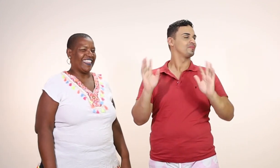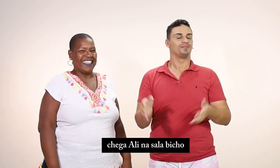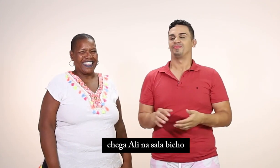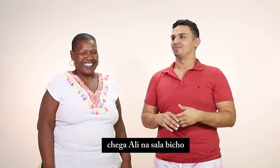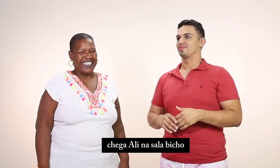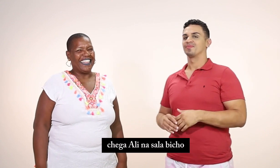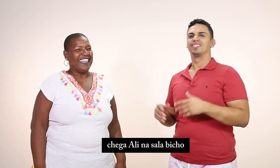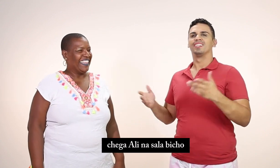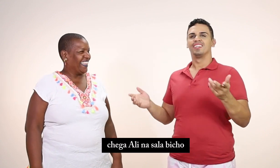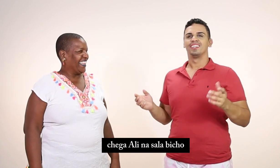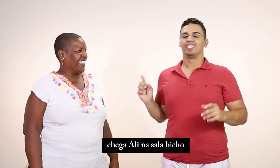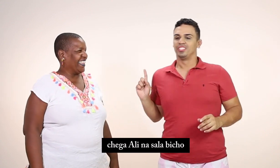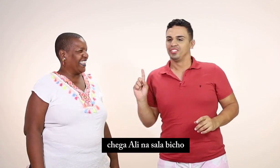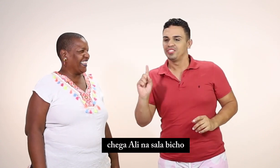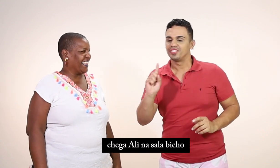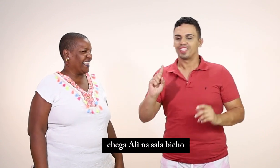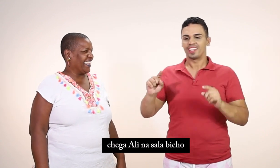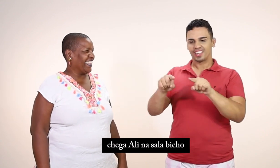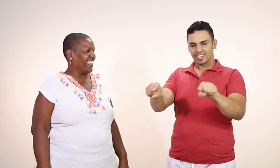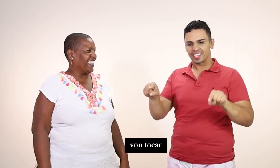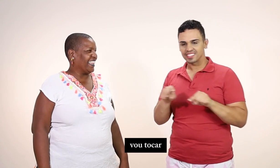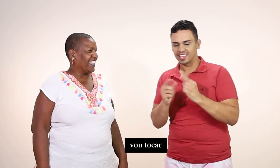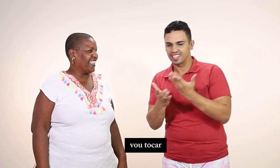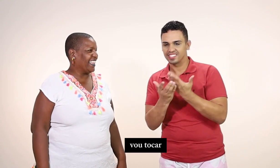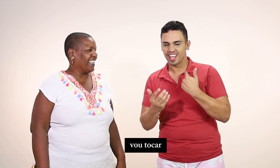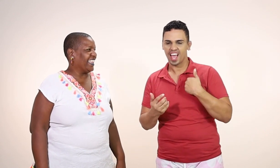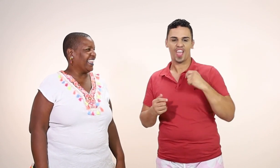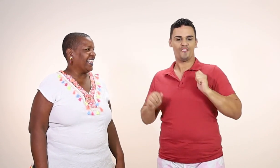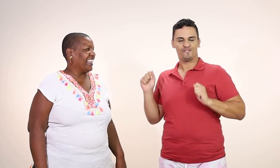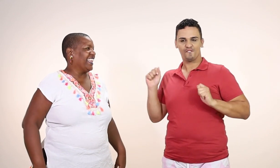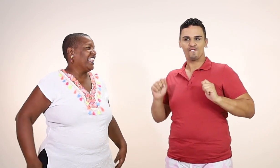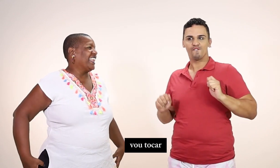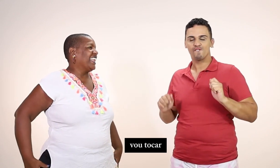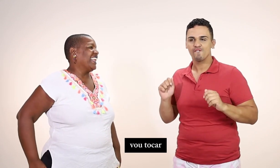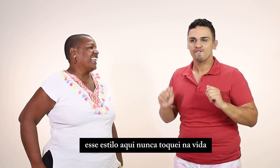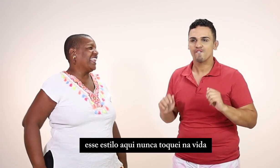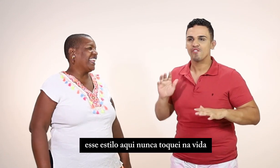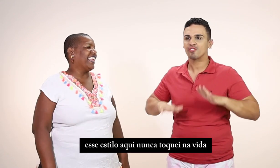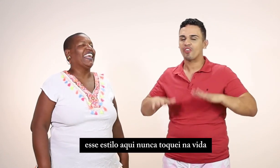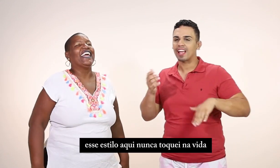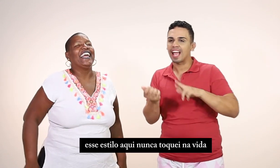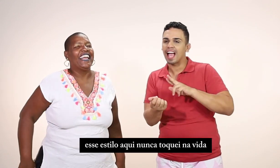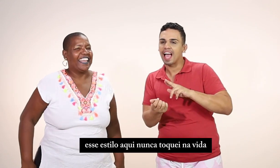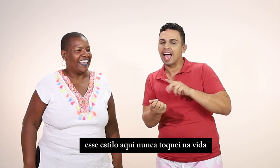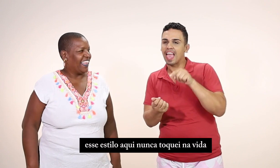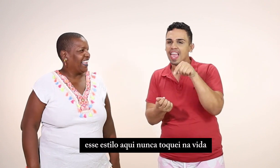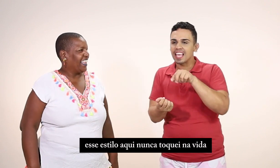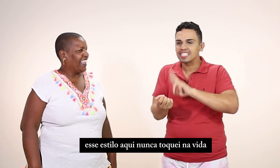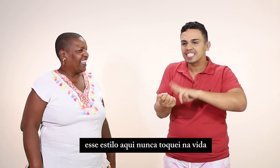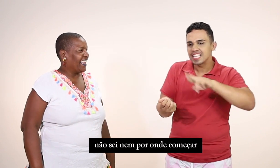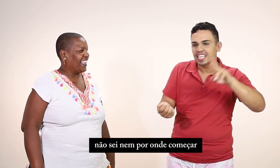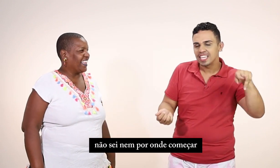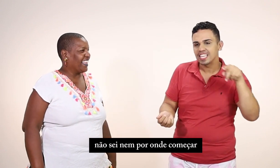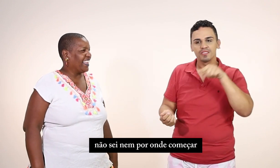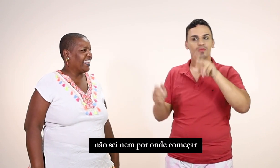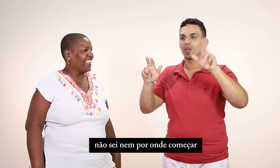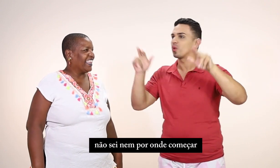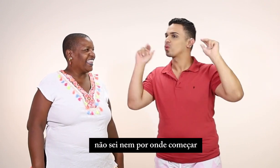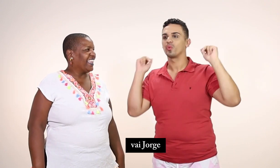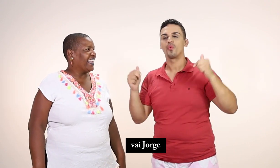Chega ali na sala. Bicho, vou tocar esse estilo aqui. Nunca toquei na vida, não sei nem por onde começar. Vai, né?